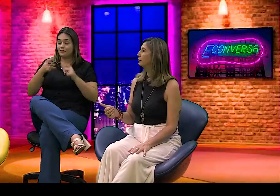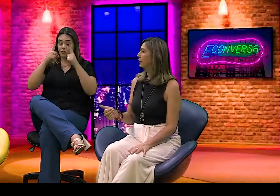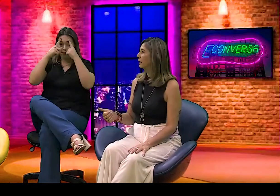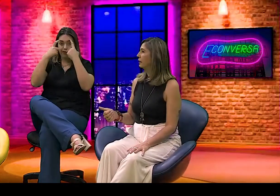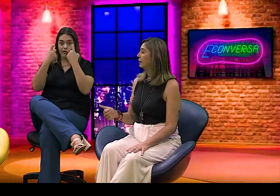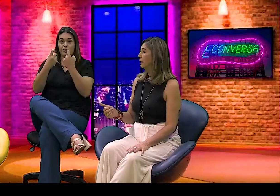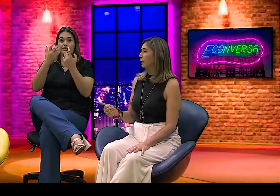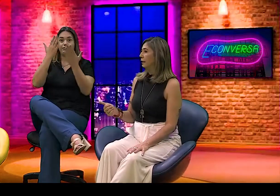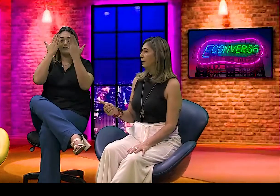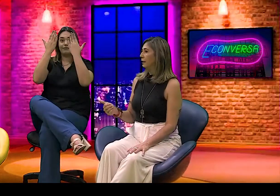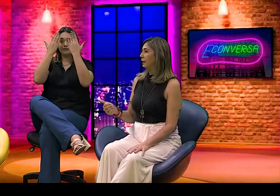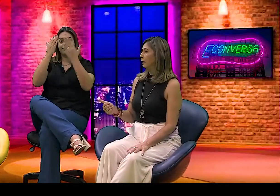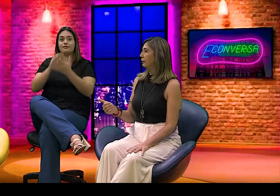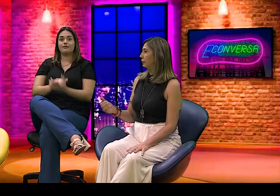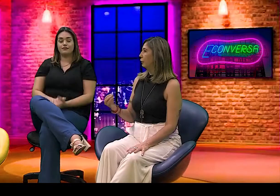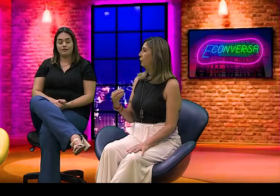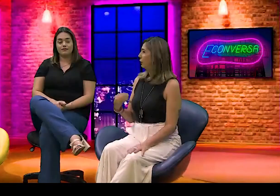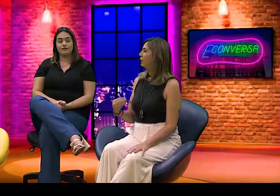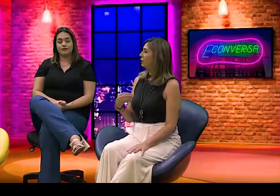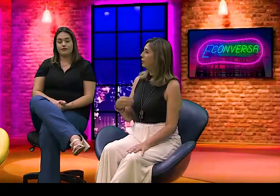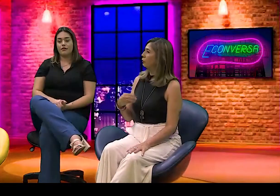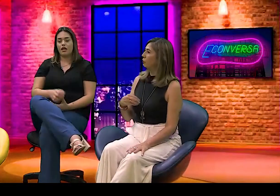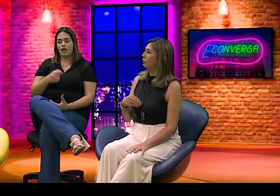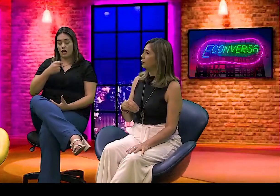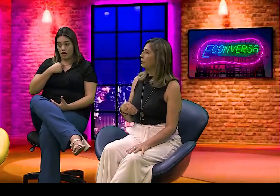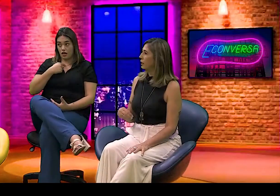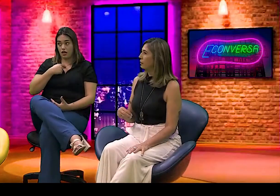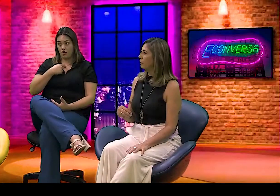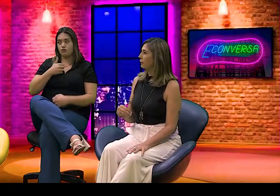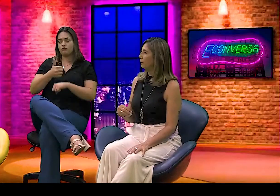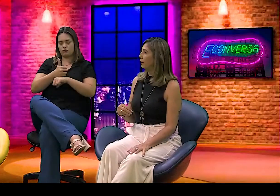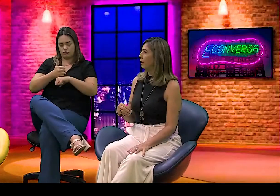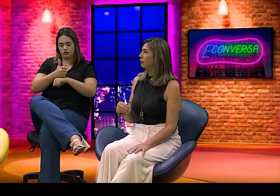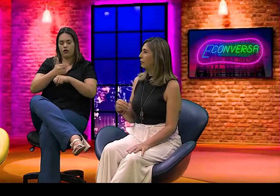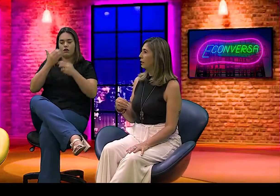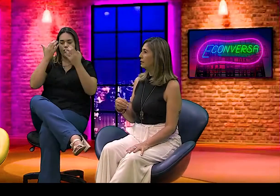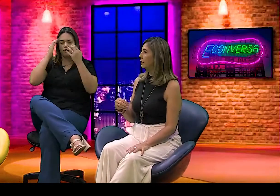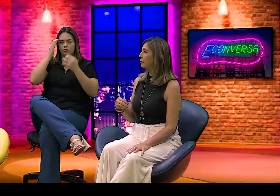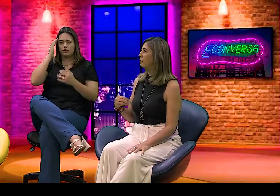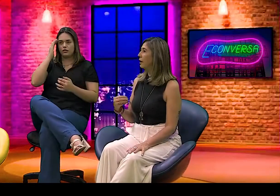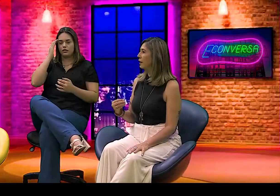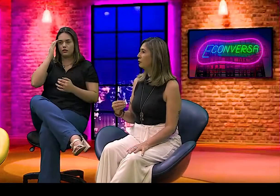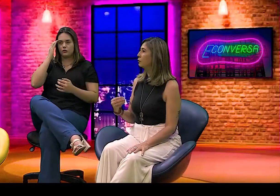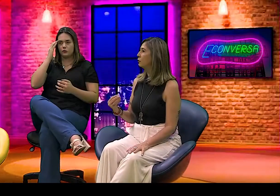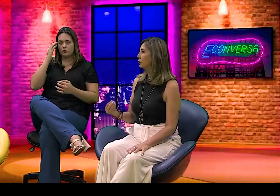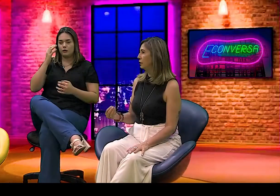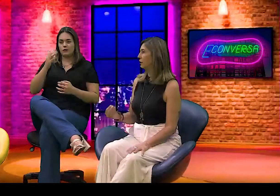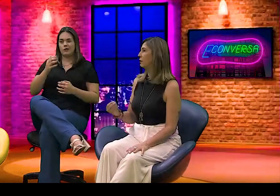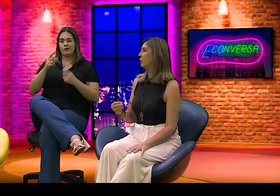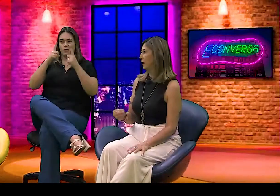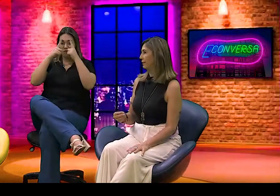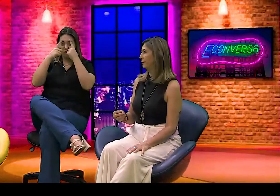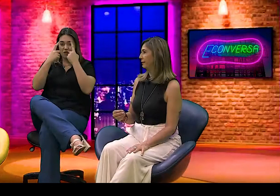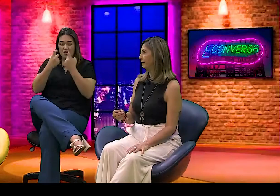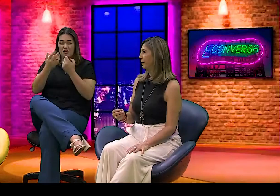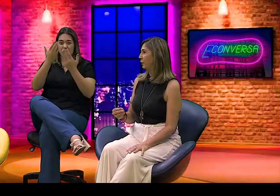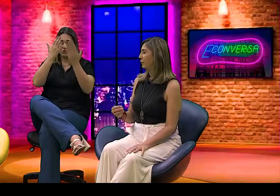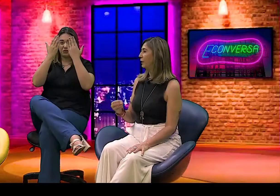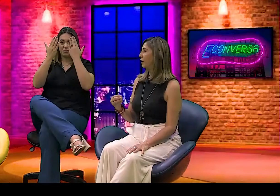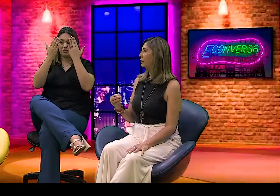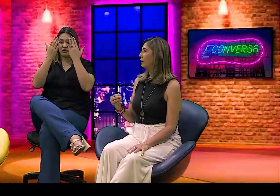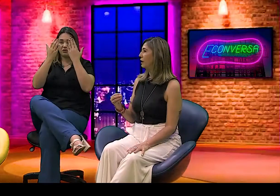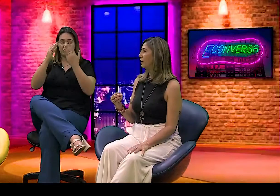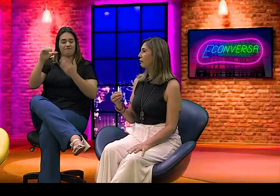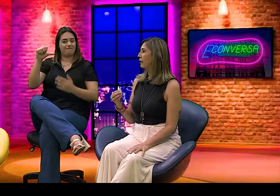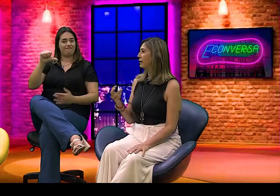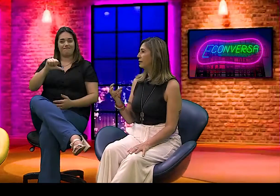psicológica, né, que, no meu entender como profissional, é a violência que mais judia da mulher.